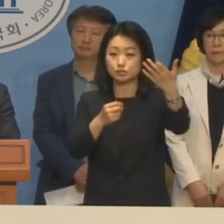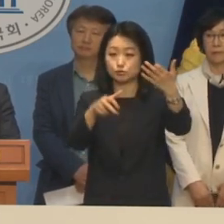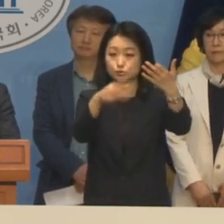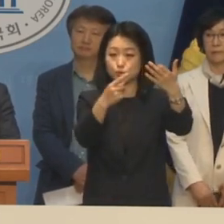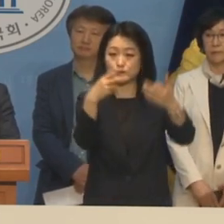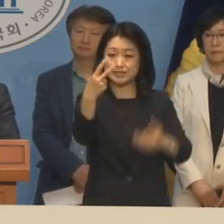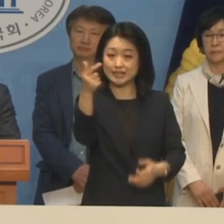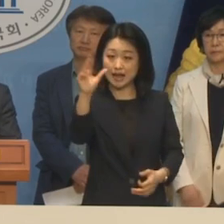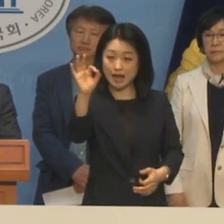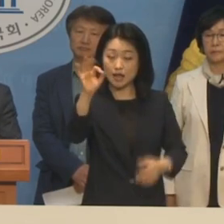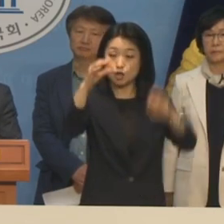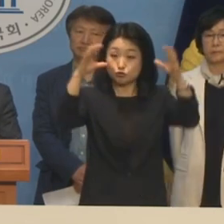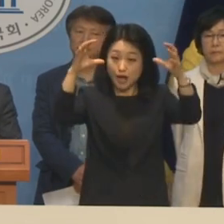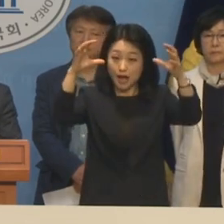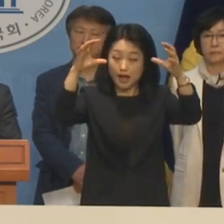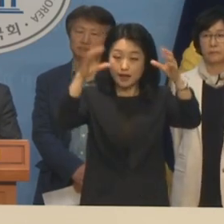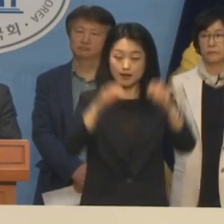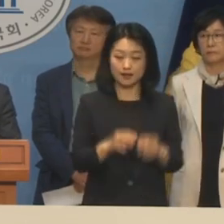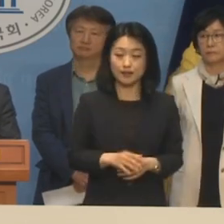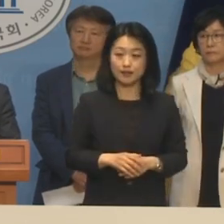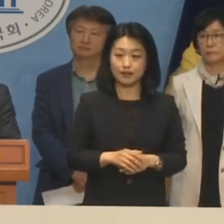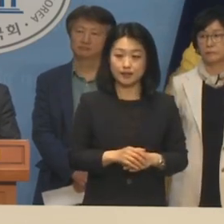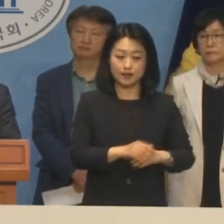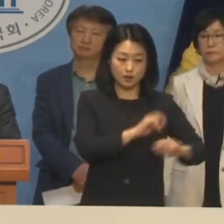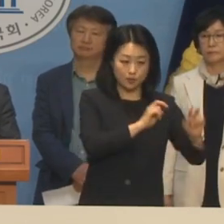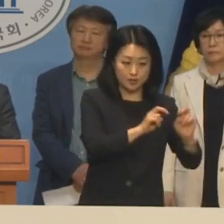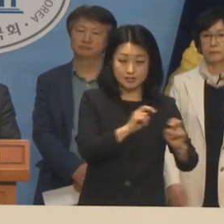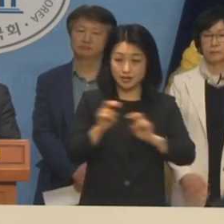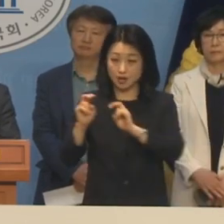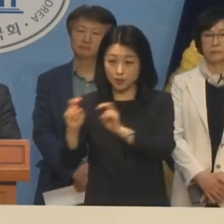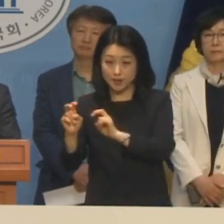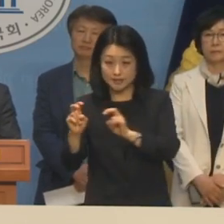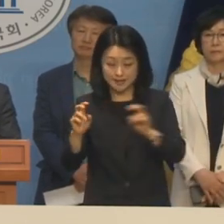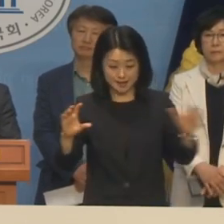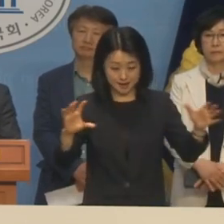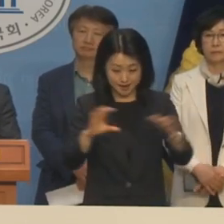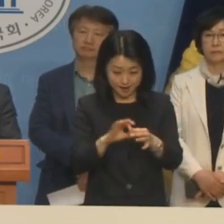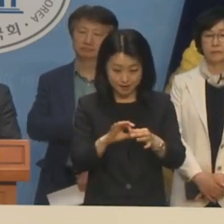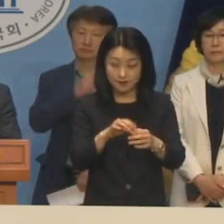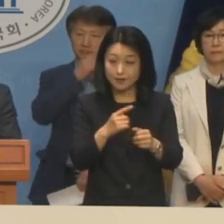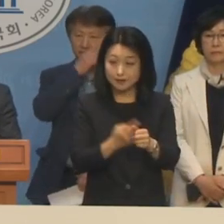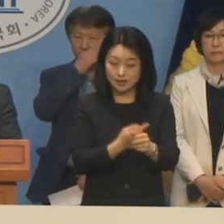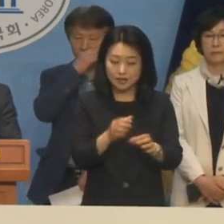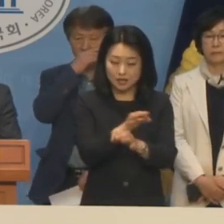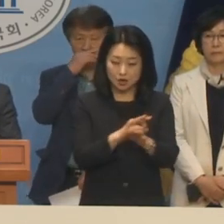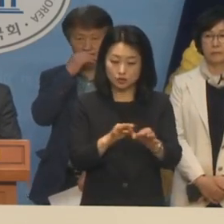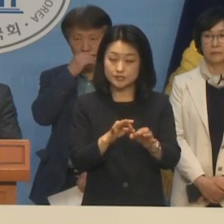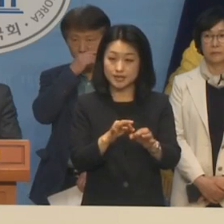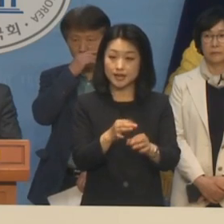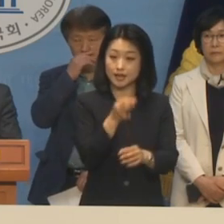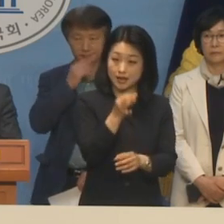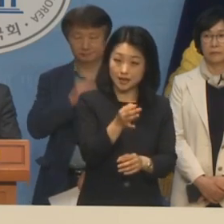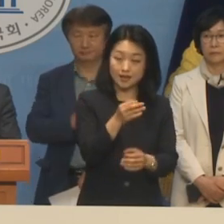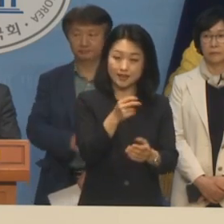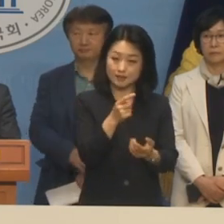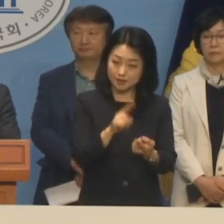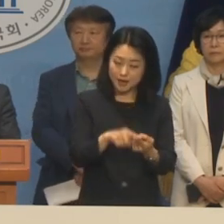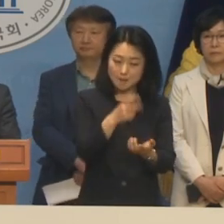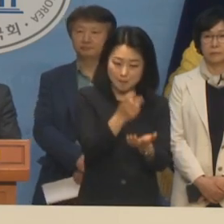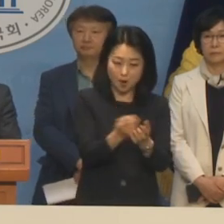2항 국가는 경제주체 간의 조화를 통한 경제민주화를 위하여 경제에 관한 규제와 조정을 할 수 있다